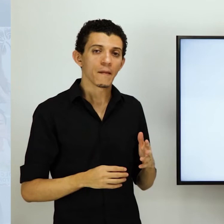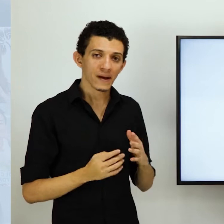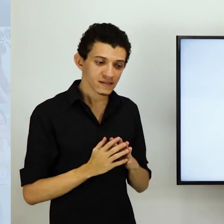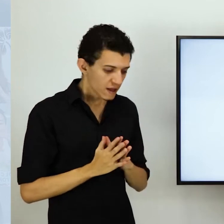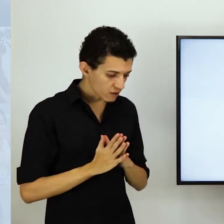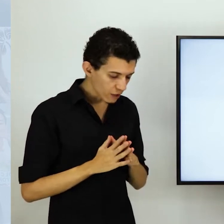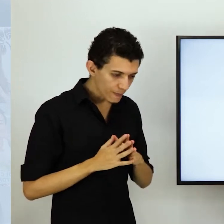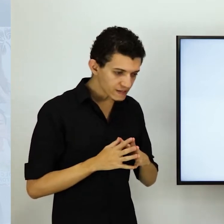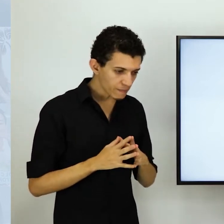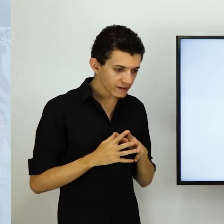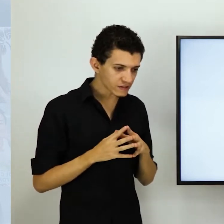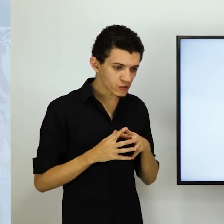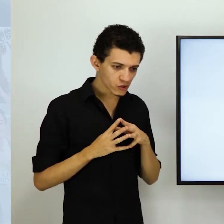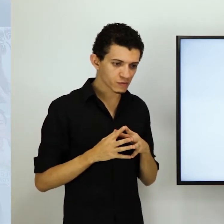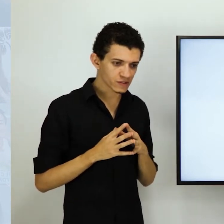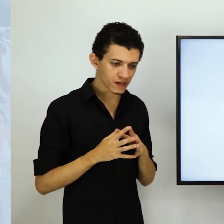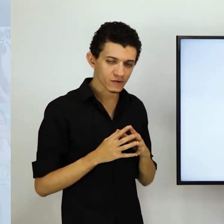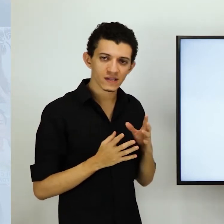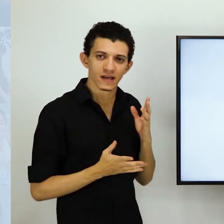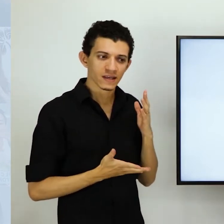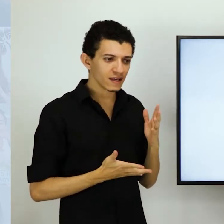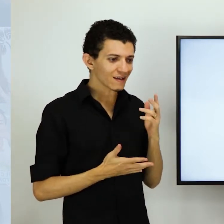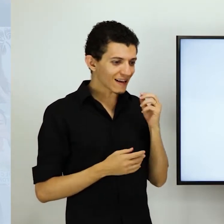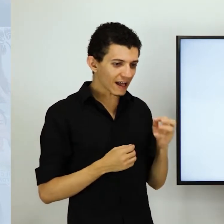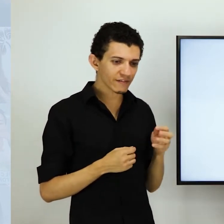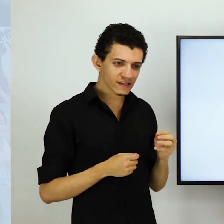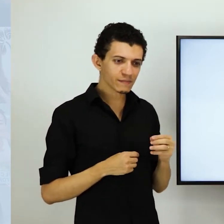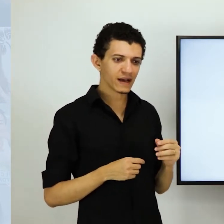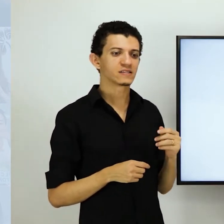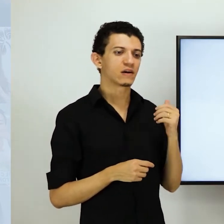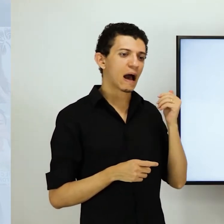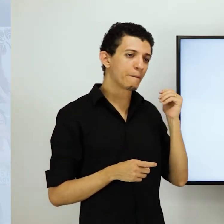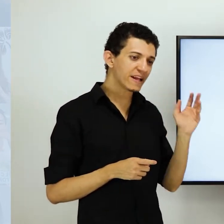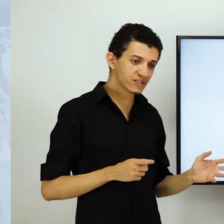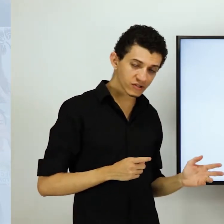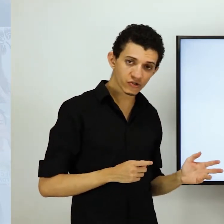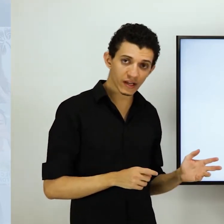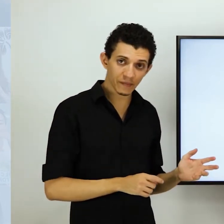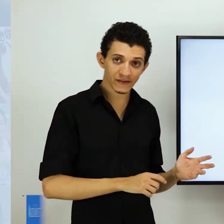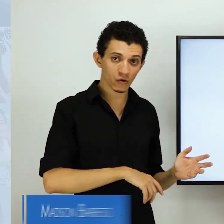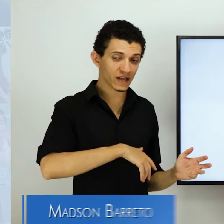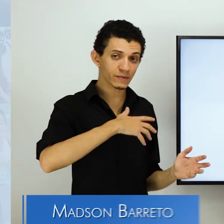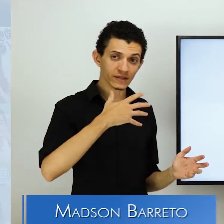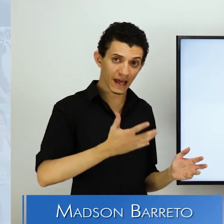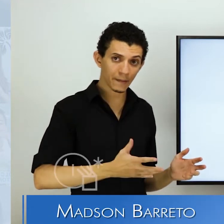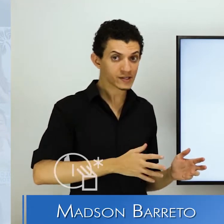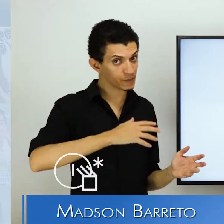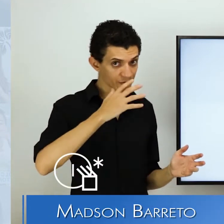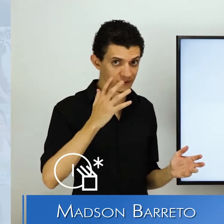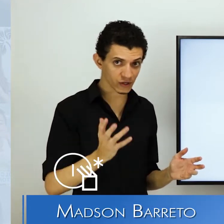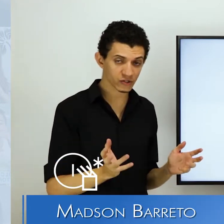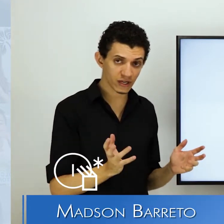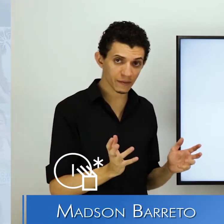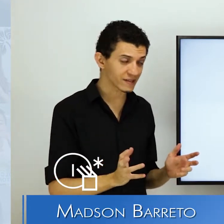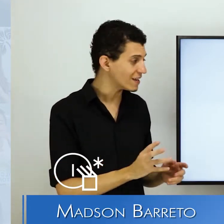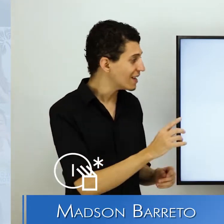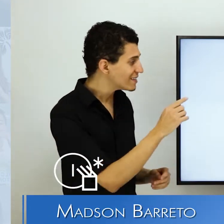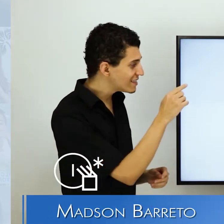Mas eu tenho percebido nesses últimos anos que cada vez mais aprendizes de Libras ou mesmo intérpretes e professores de Libras se